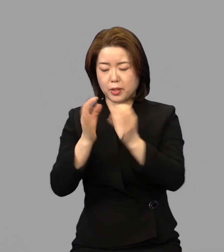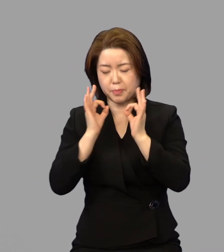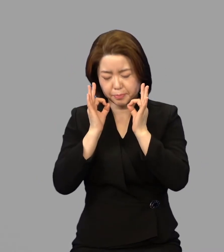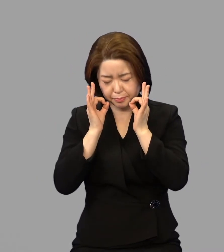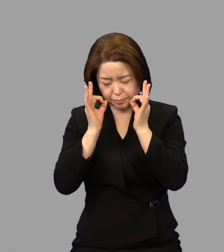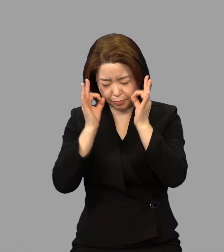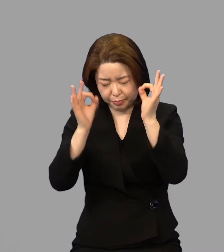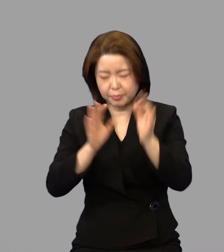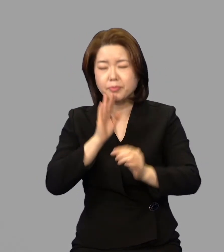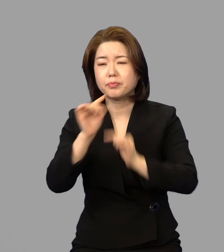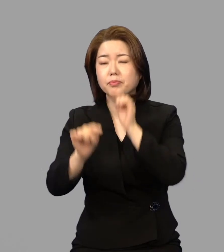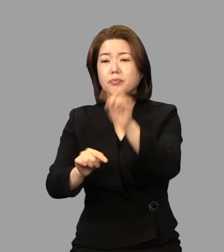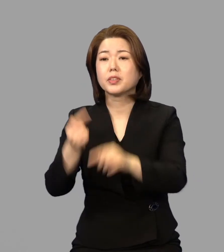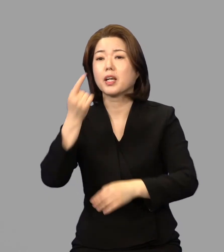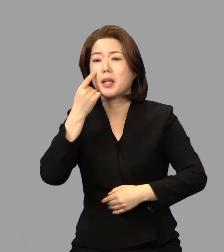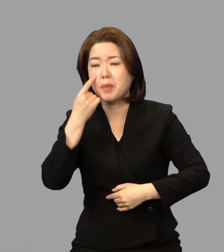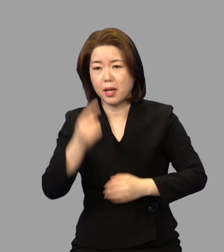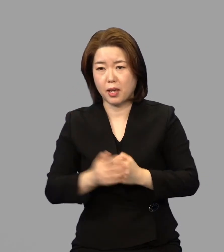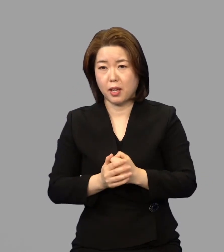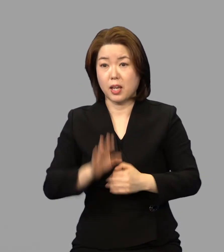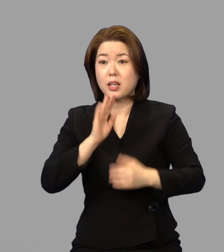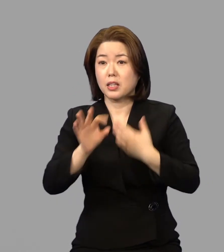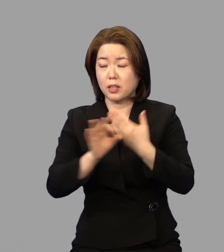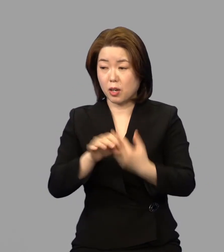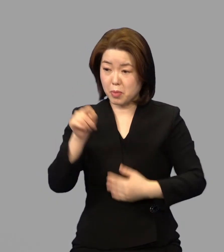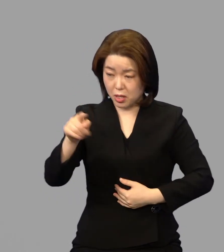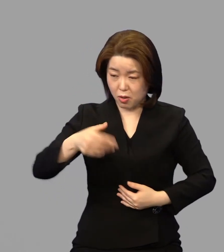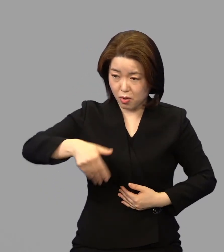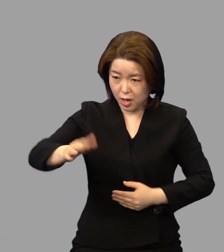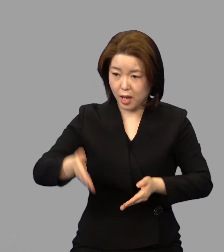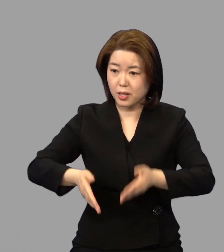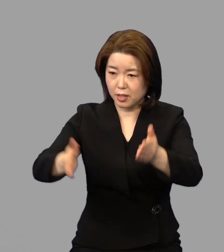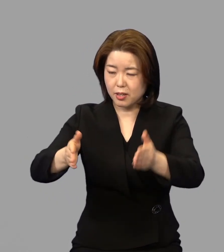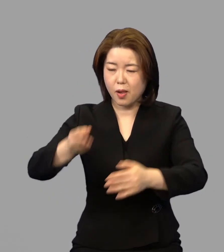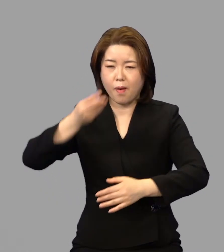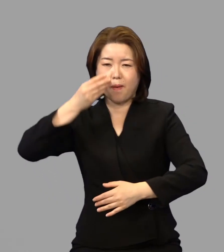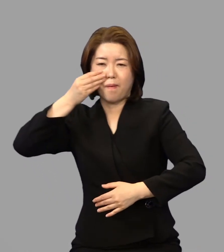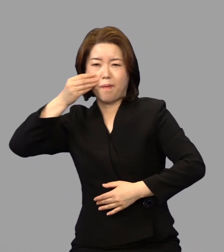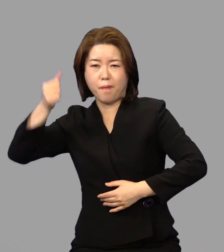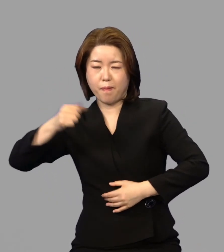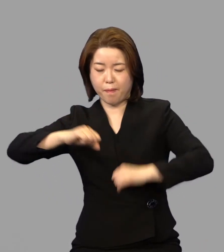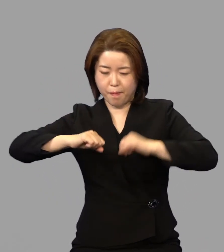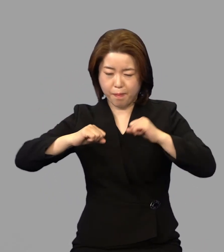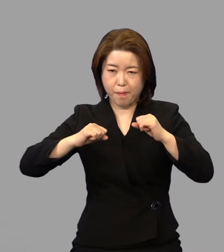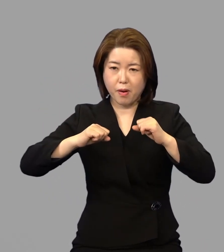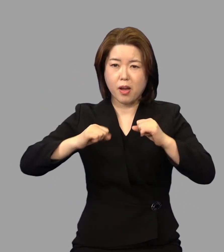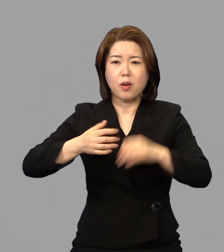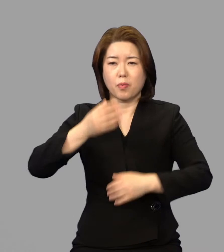성심껏 실천하여라. 그리하면 내가 가는 길이 순조로울 것이며 내가 성공할 것이다.